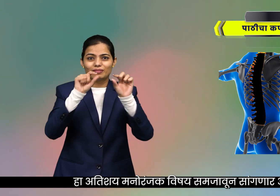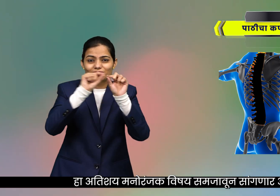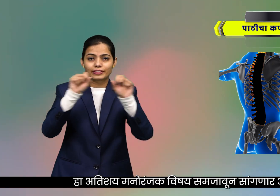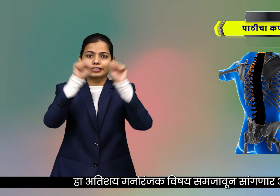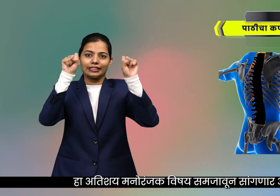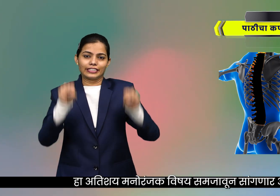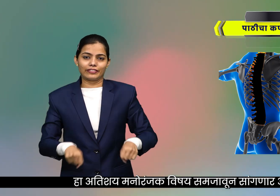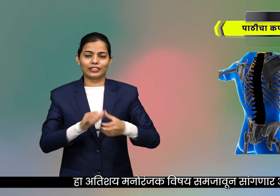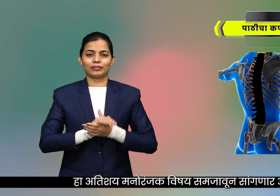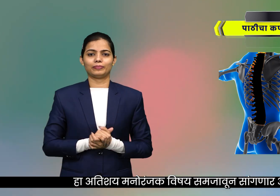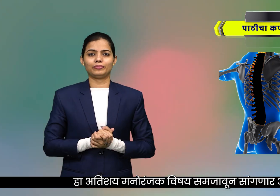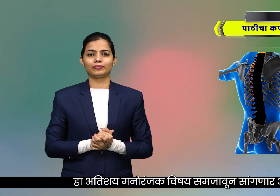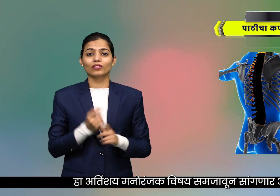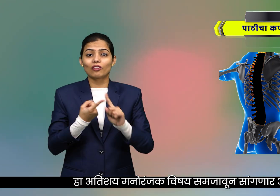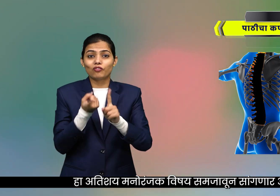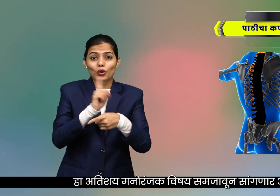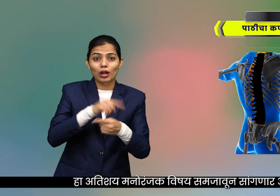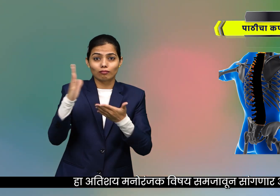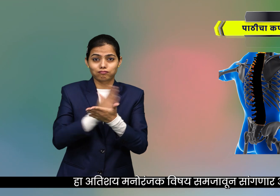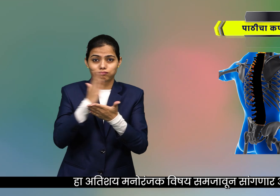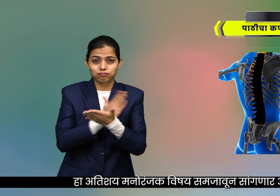हा अतिशय मनोरंजक विषय समजावून सांगणार आहे.